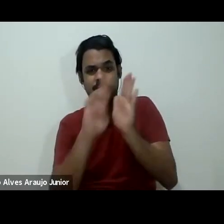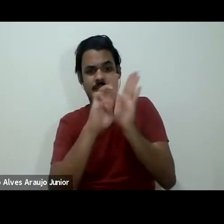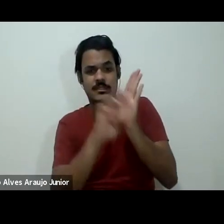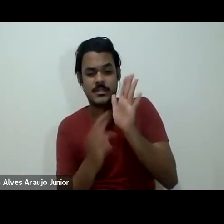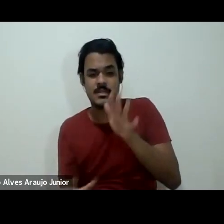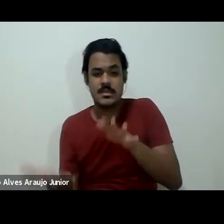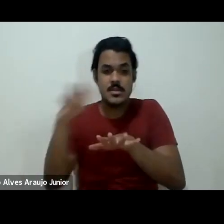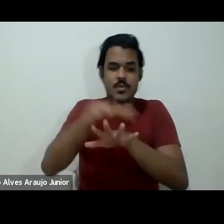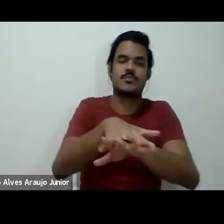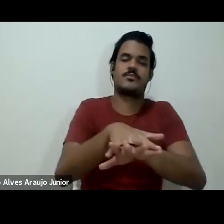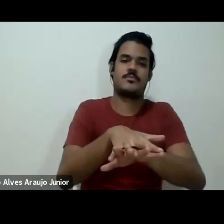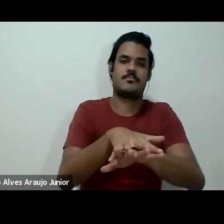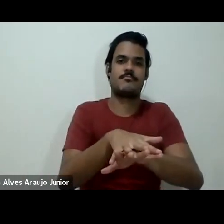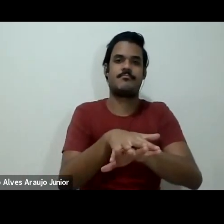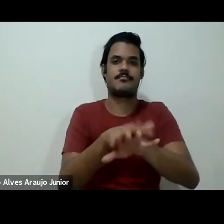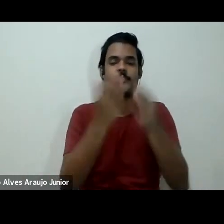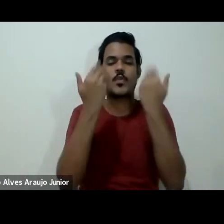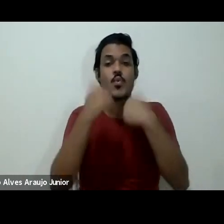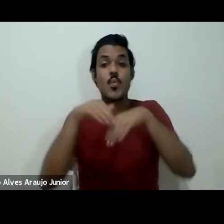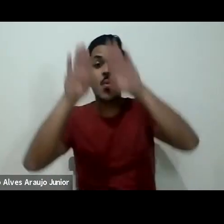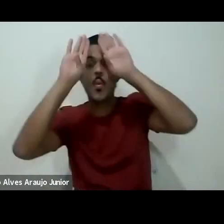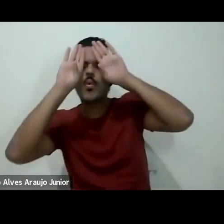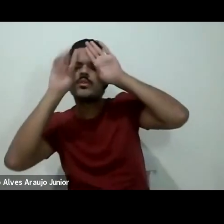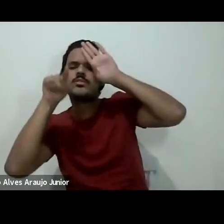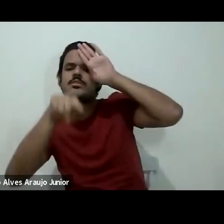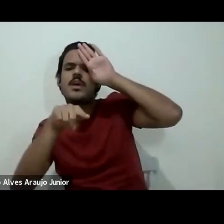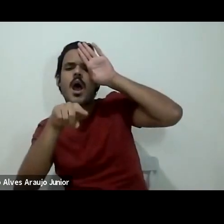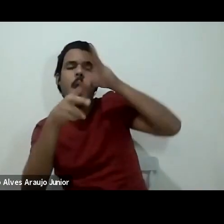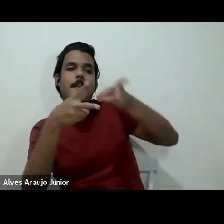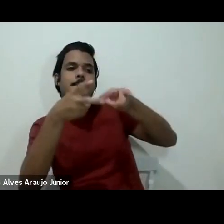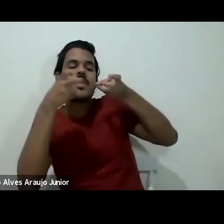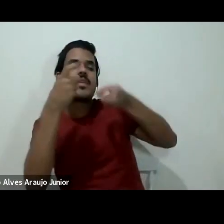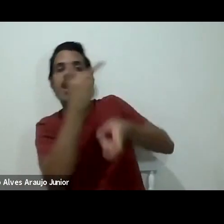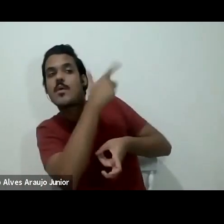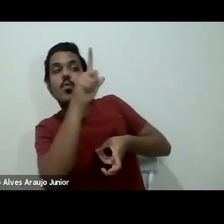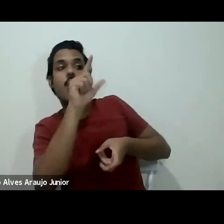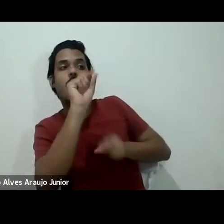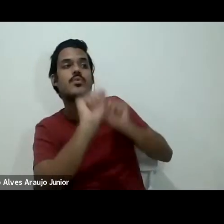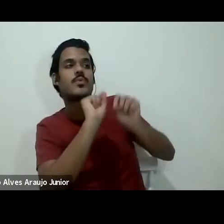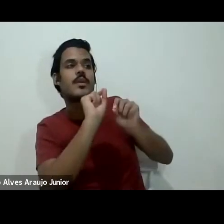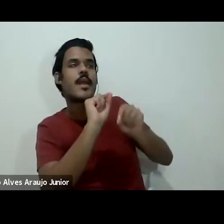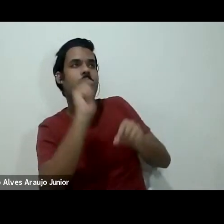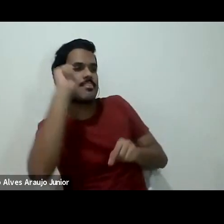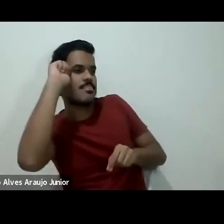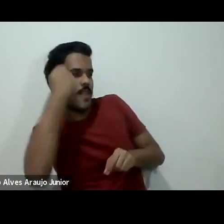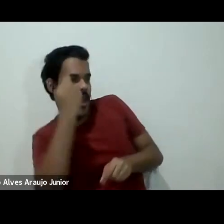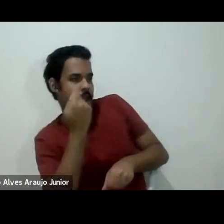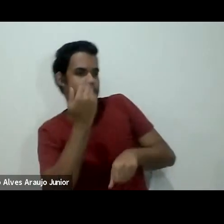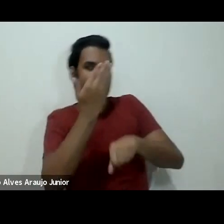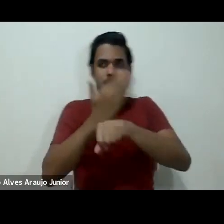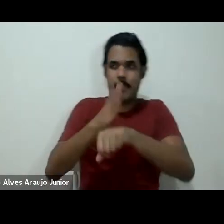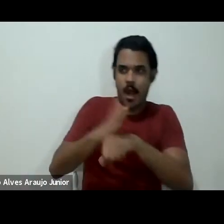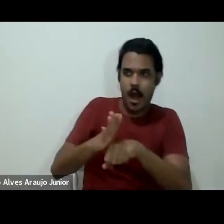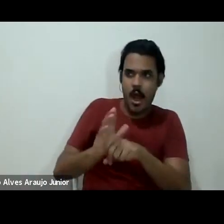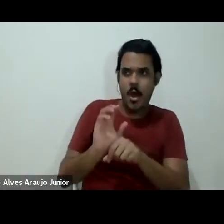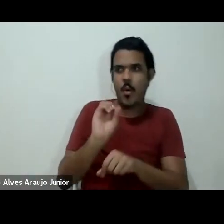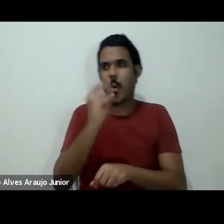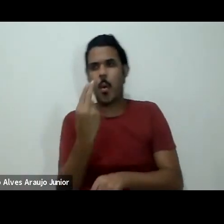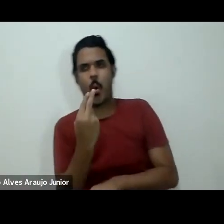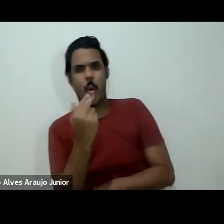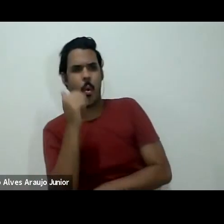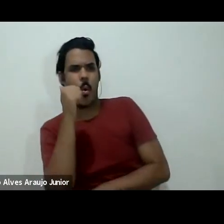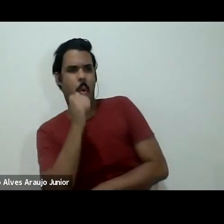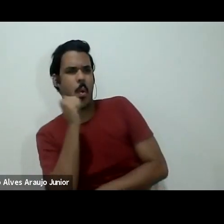inclusão. O orixá, ele não enxerga o outro como negro ou como branco, como homem ou como